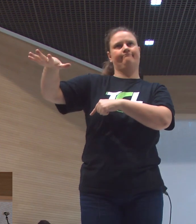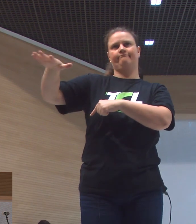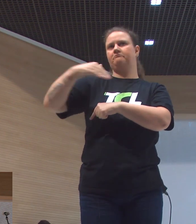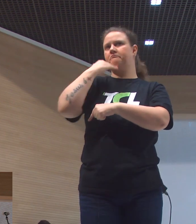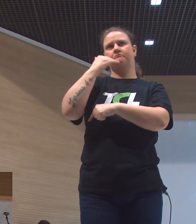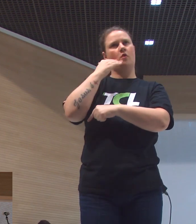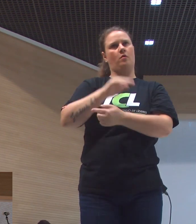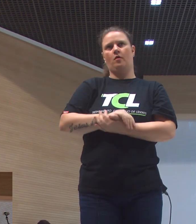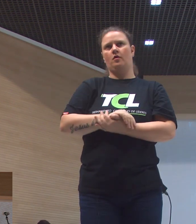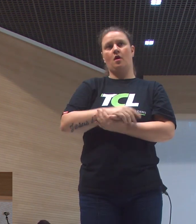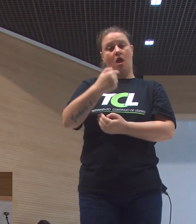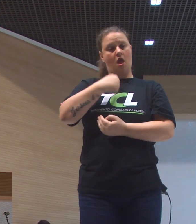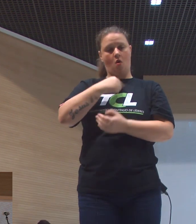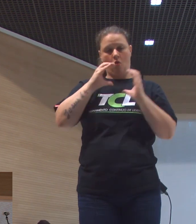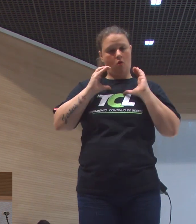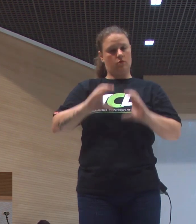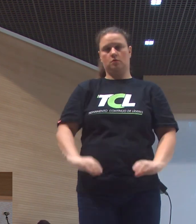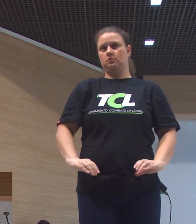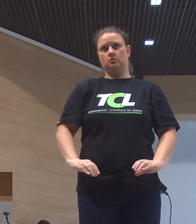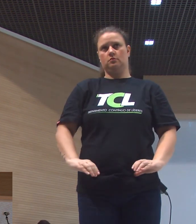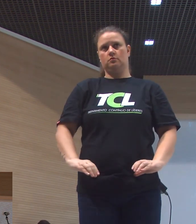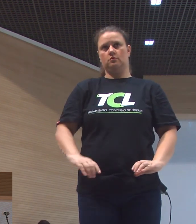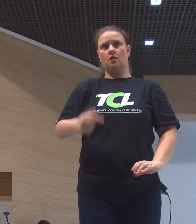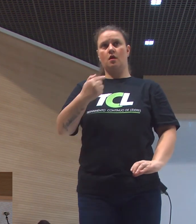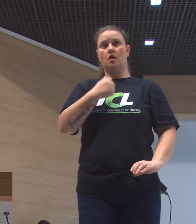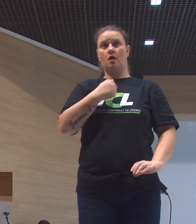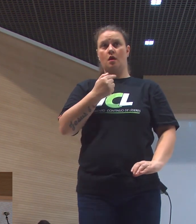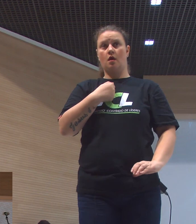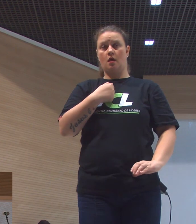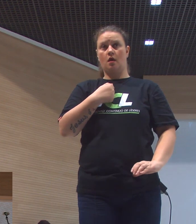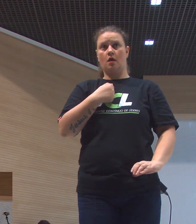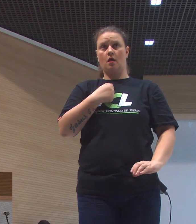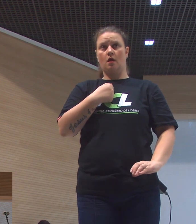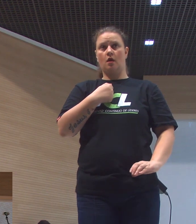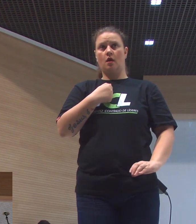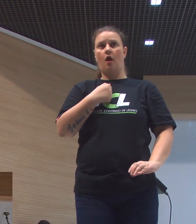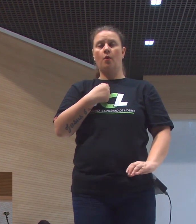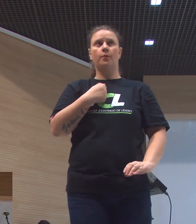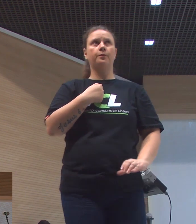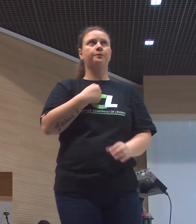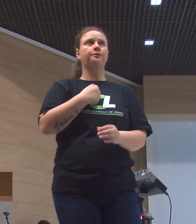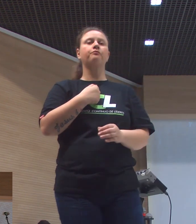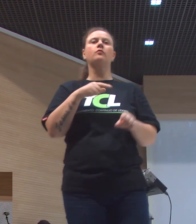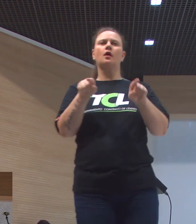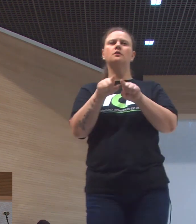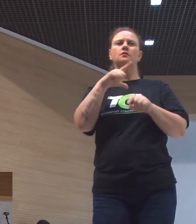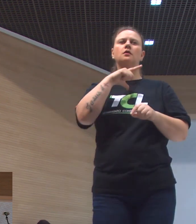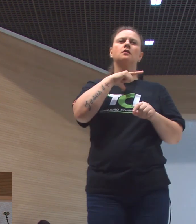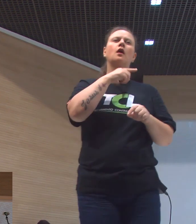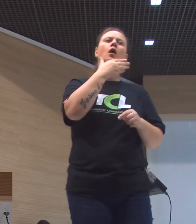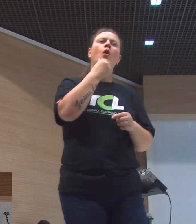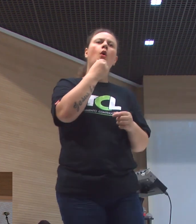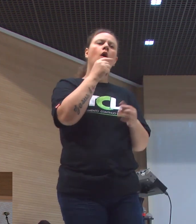Mais uma vez aqui vale relembrar, eu gostei do nome que John Stott deu ao Sermão